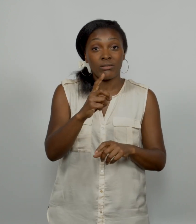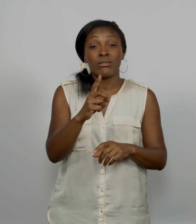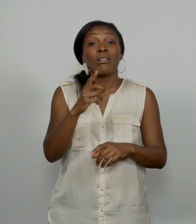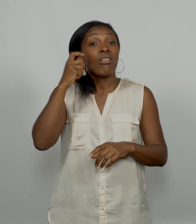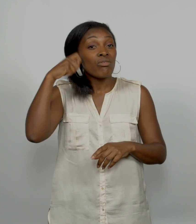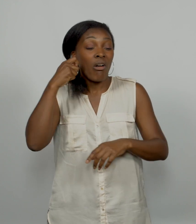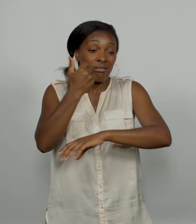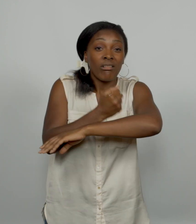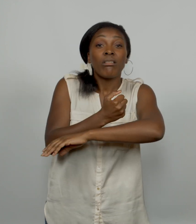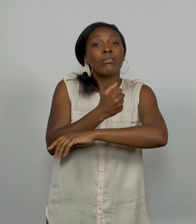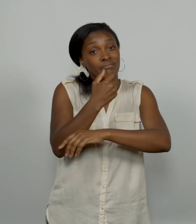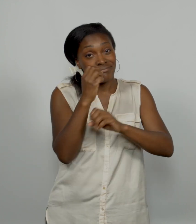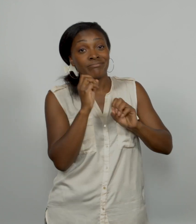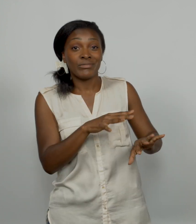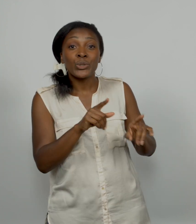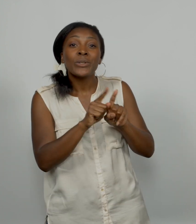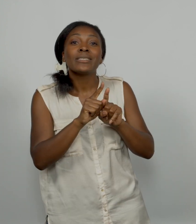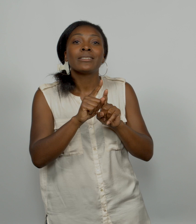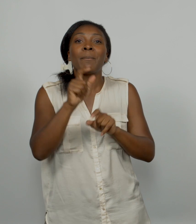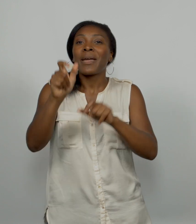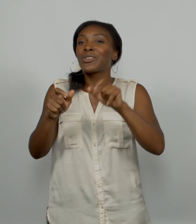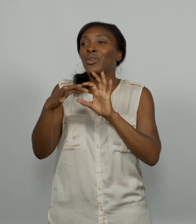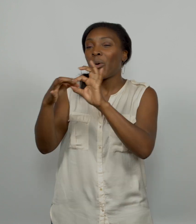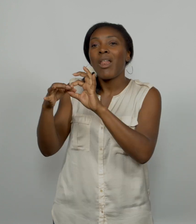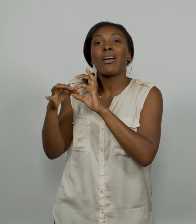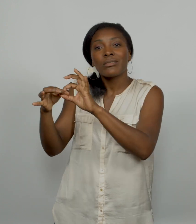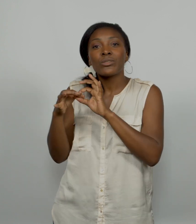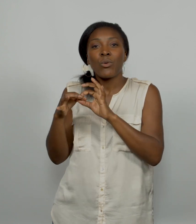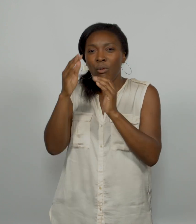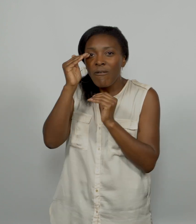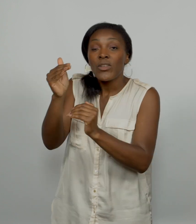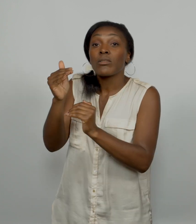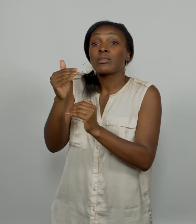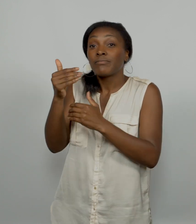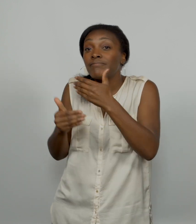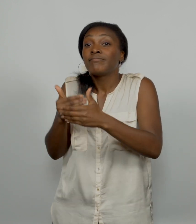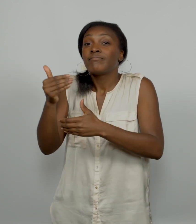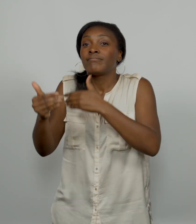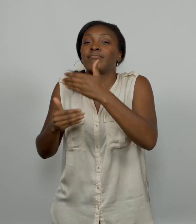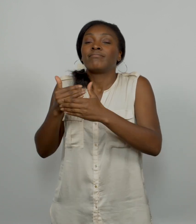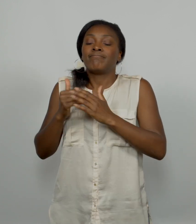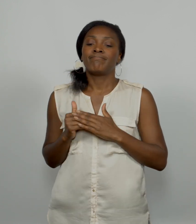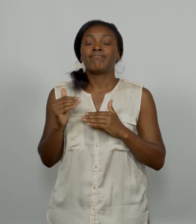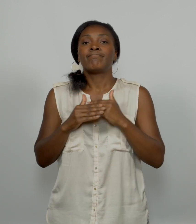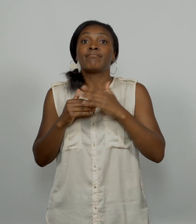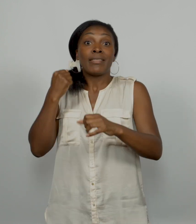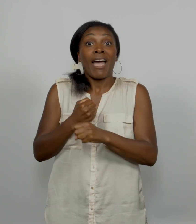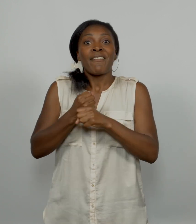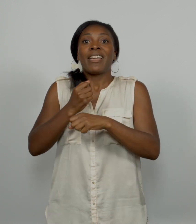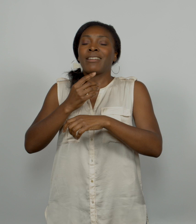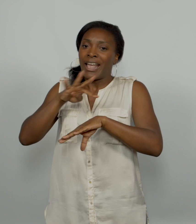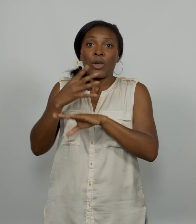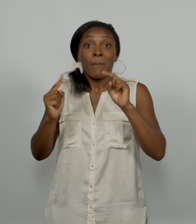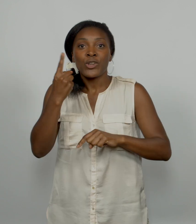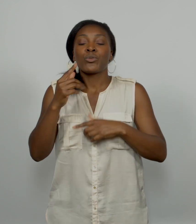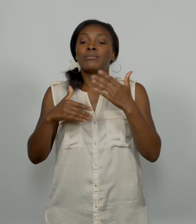drogue. Apprendre à refaire confiance aux autres. Et même apprendre à travailler 4 heures, puis 8 heures. Tout ce